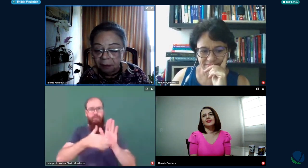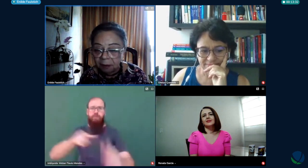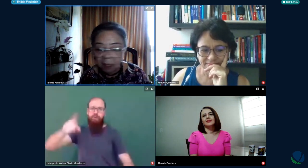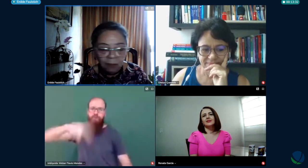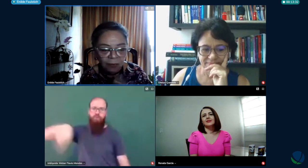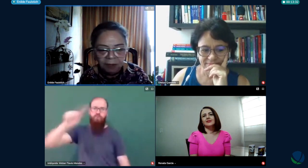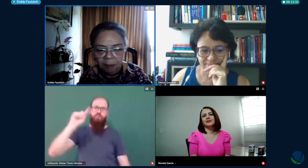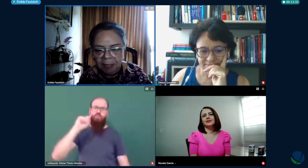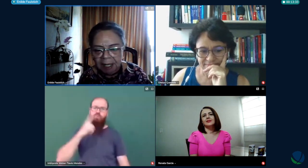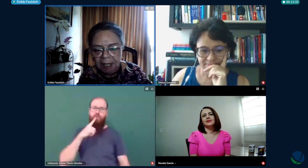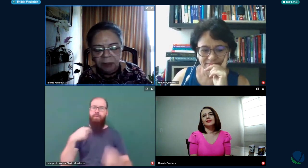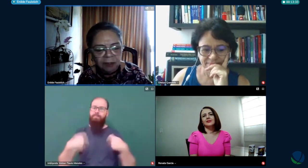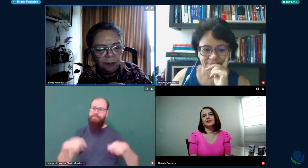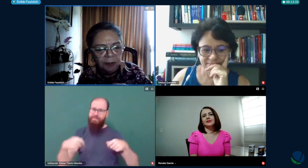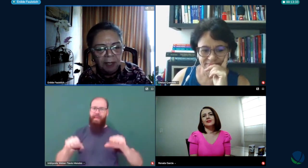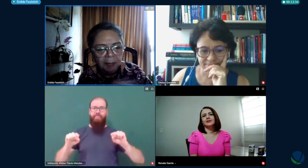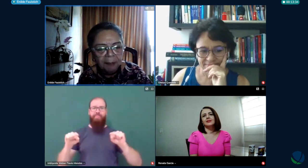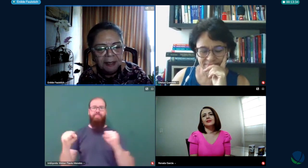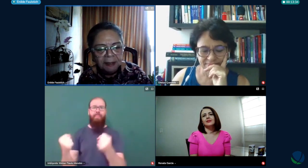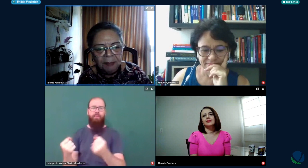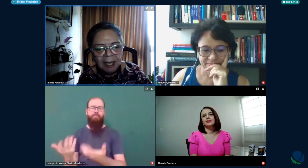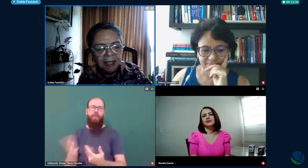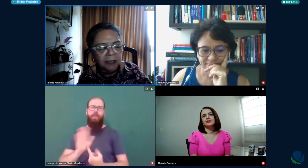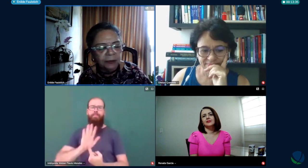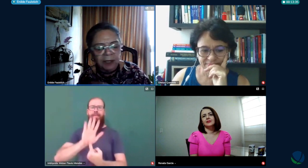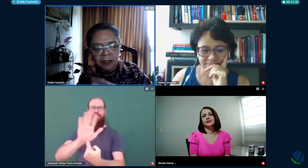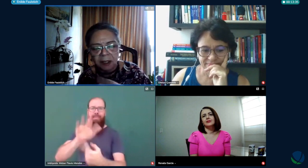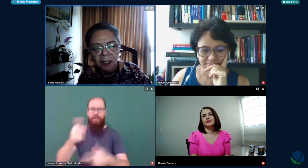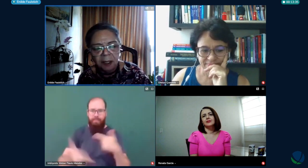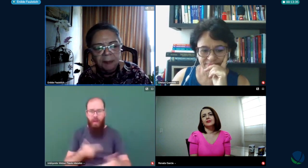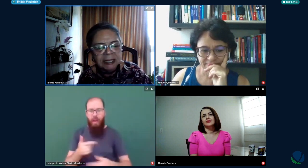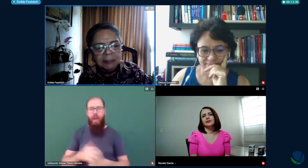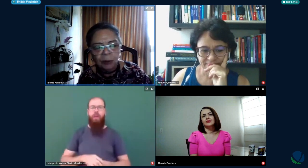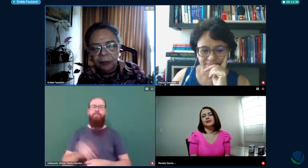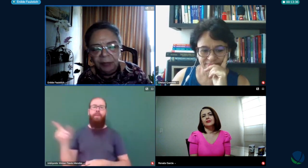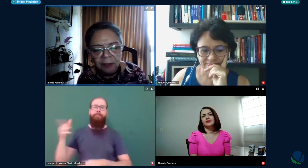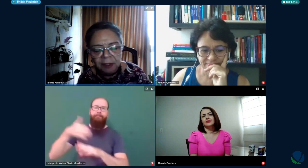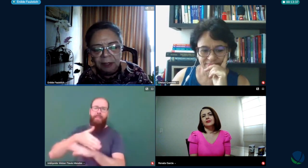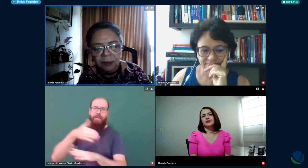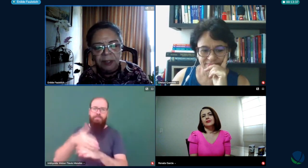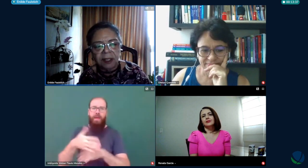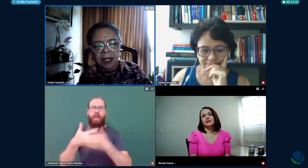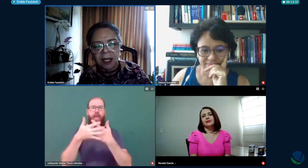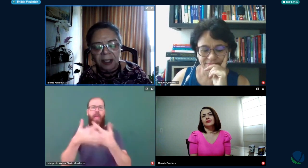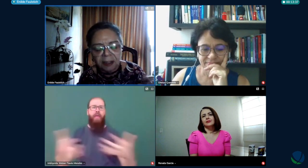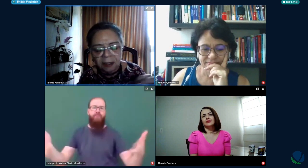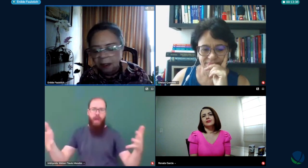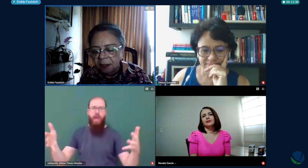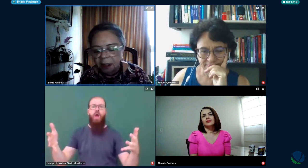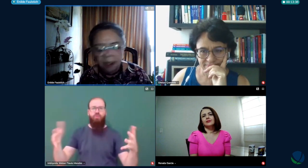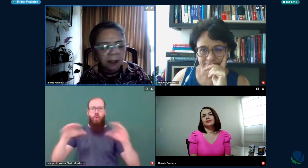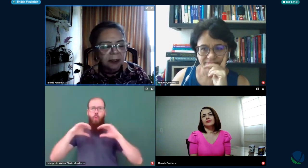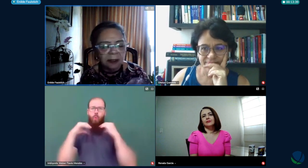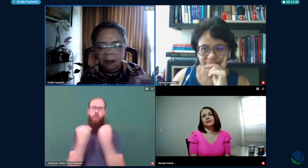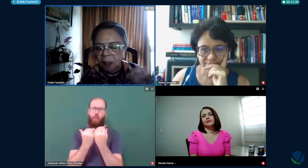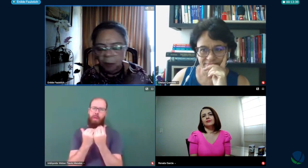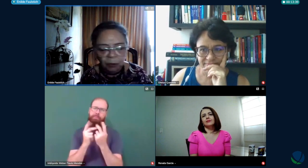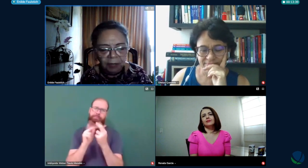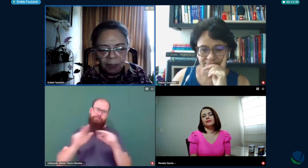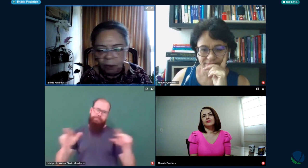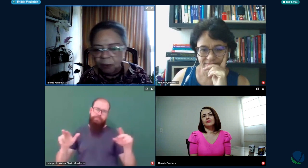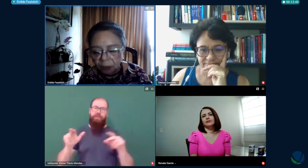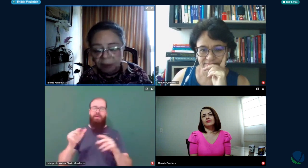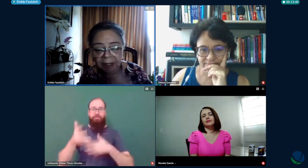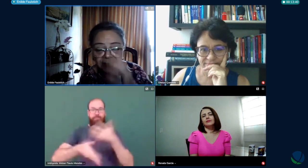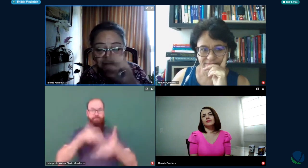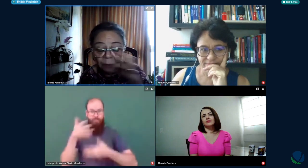defender. Eles vão fazer trabalho, eles vão participar, participam de eventos em língua de sinais, eles têm o